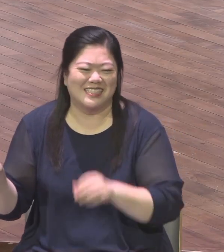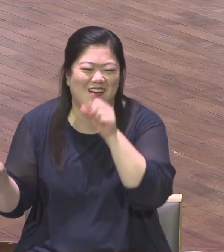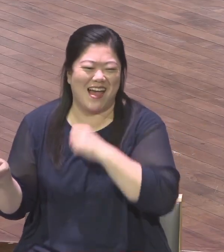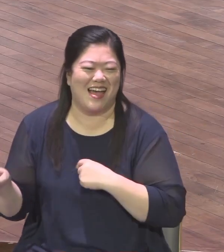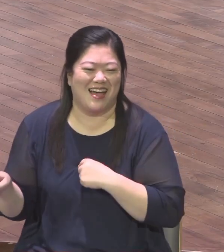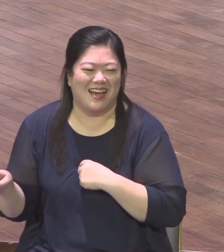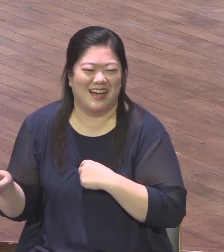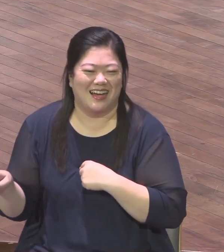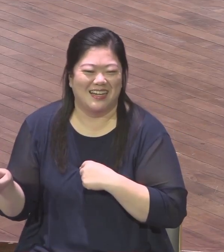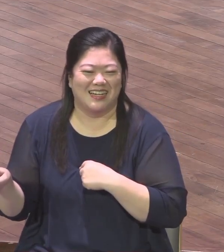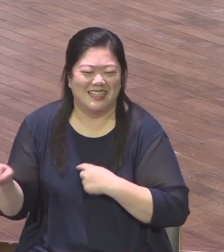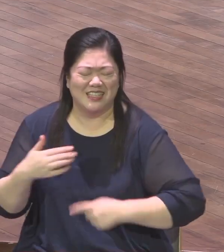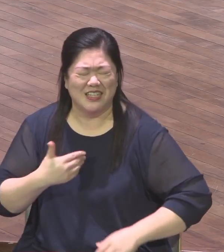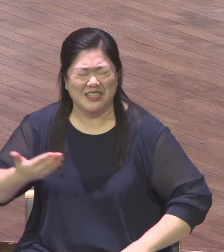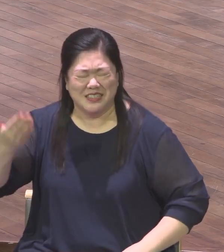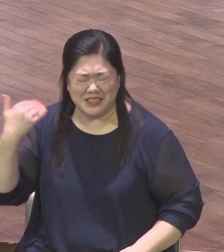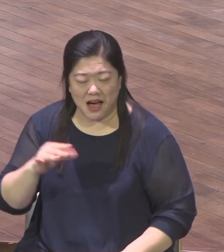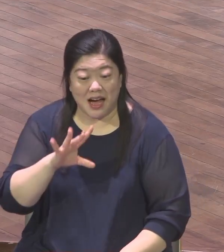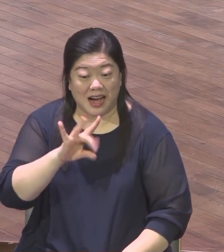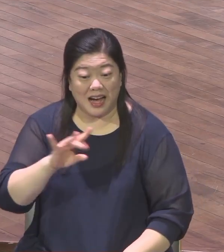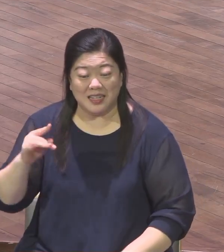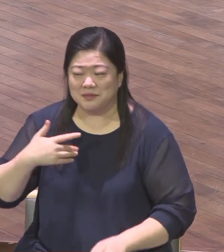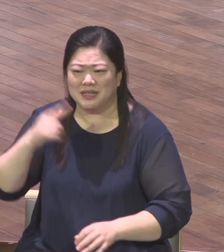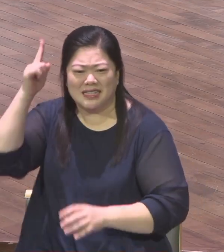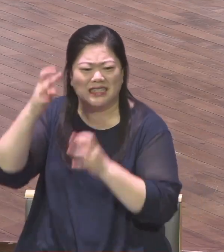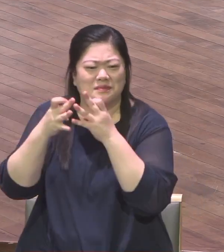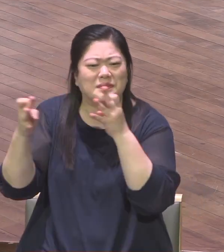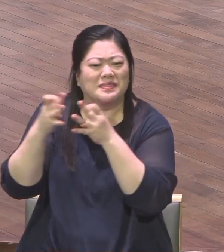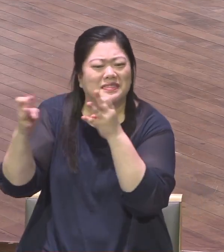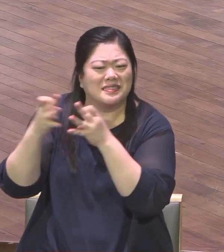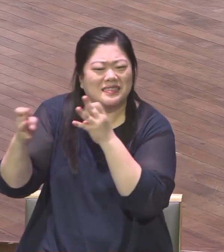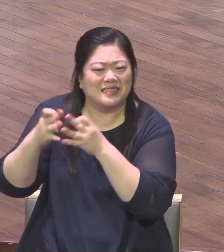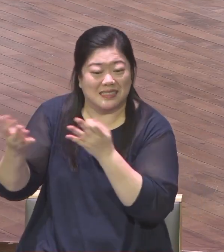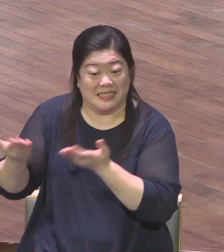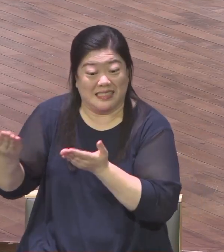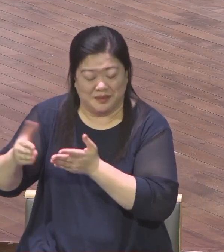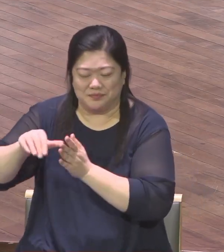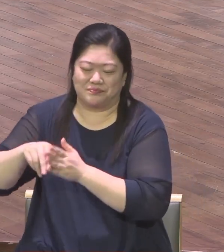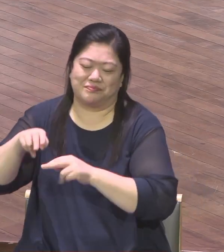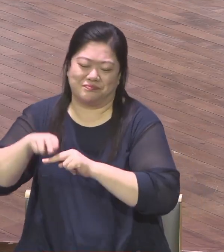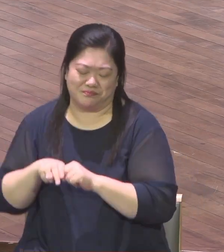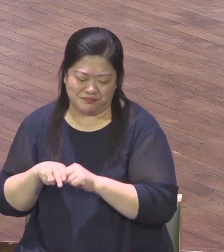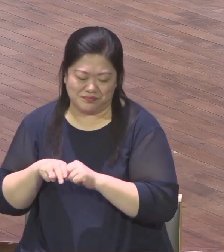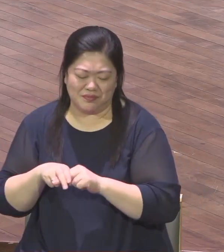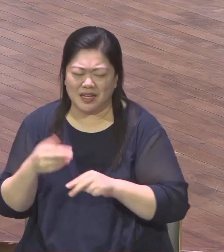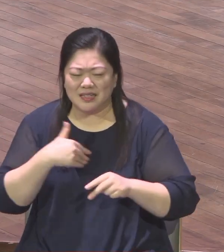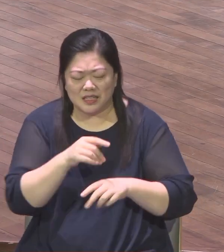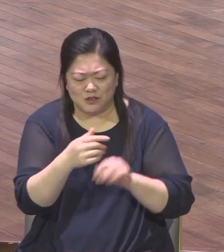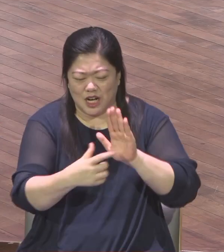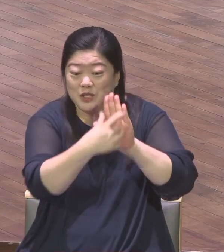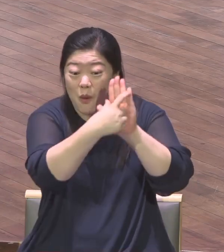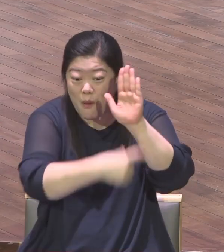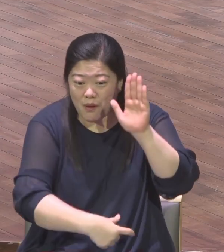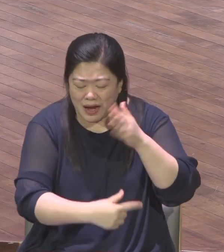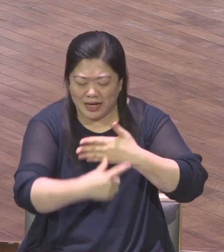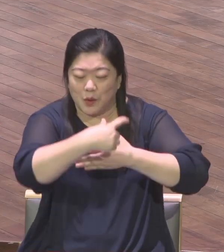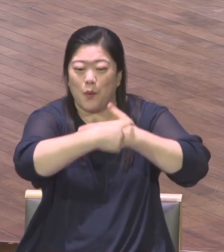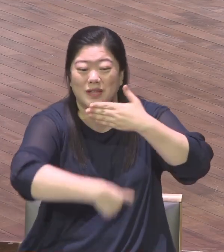교단 임원들이 왔어요. 그 와가지고 식사 같이 하고 내 방에 들어와서 뭐 헬스 기 좀 죽이고 그래가지고